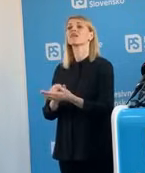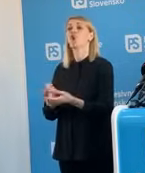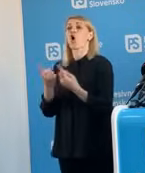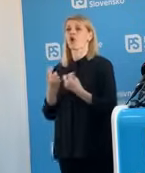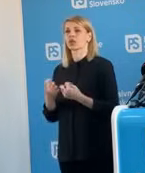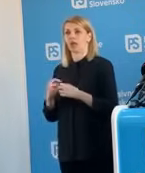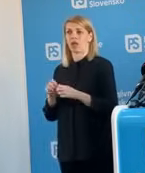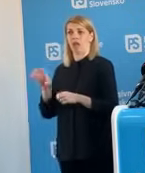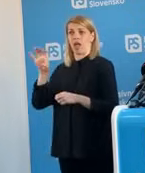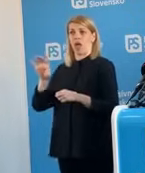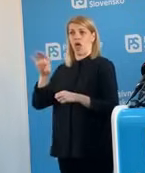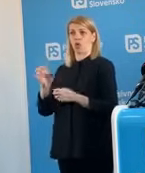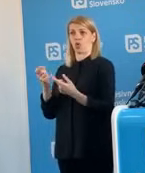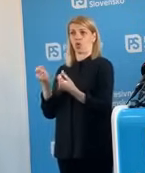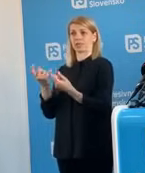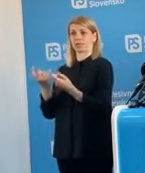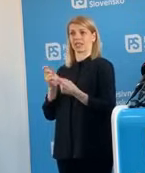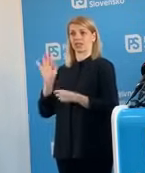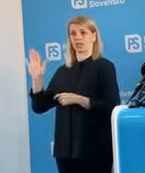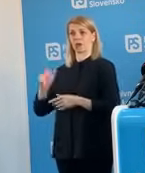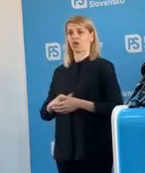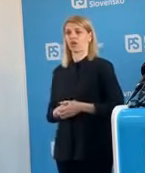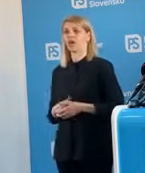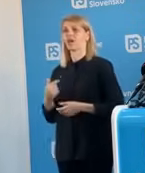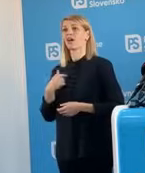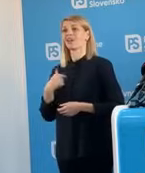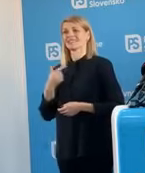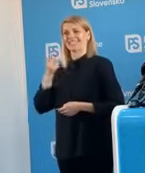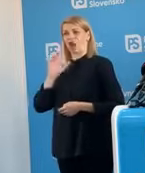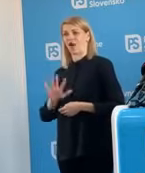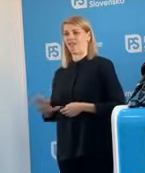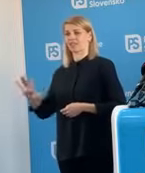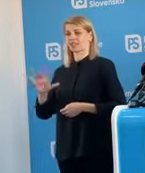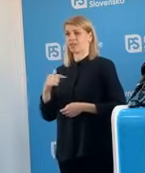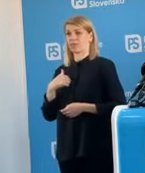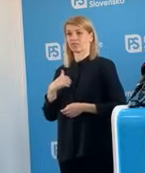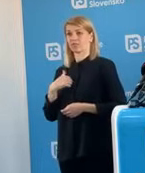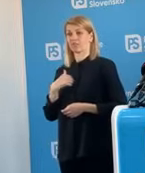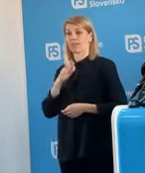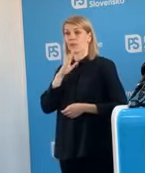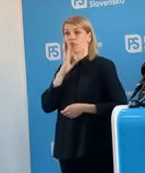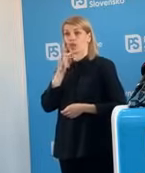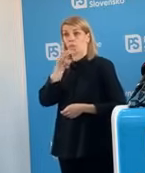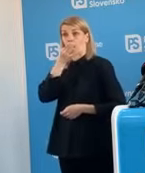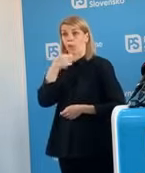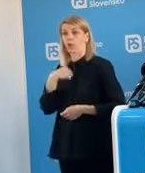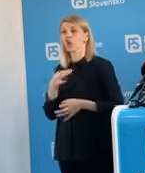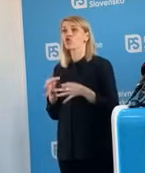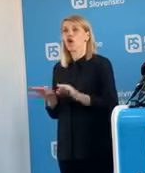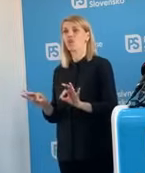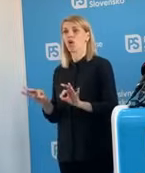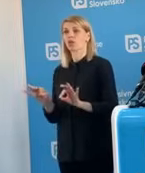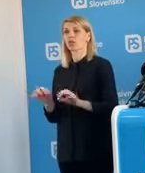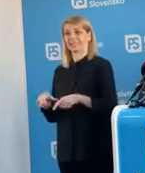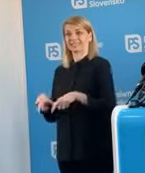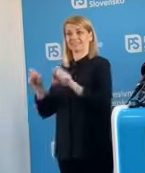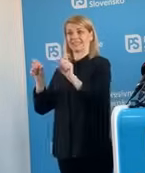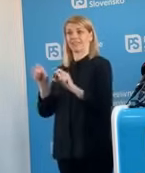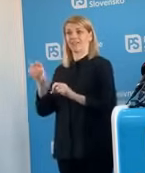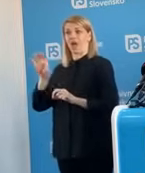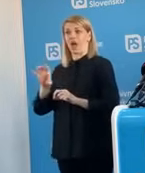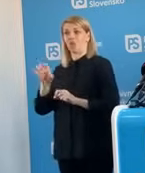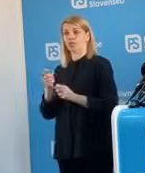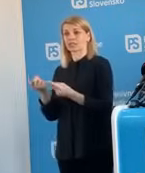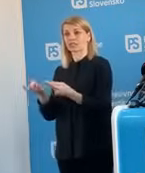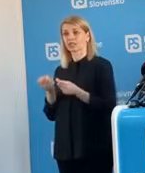z európskych zdrojov. My si nemôžeme ako krajina dovoliť ani mať pozastavené európske zdroje, nemôžeme